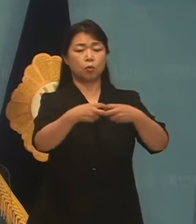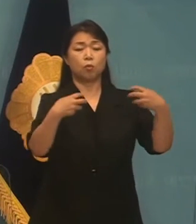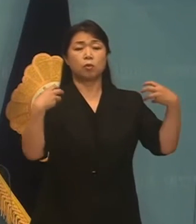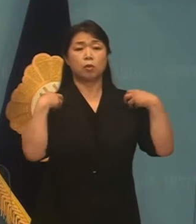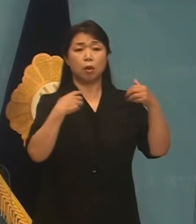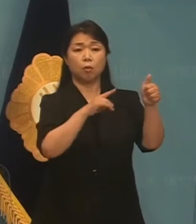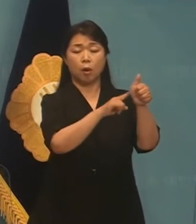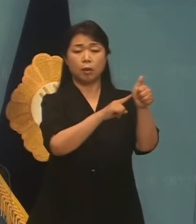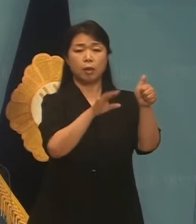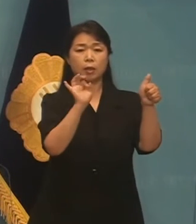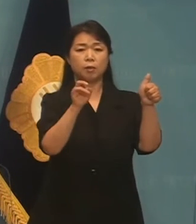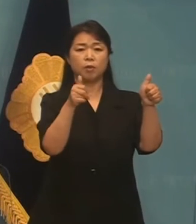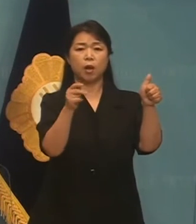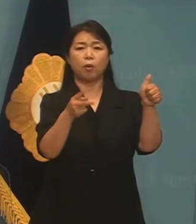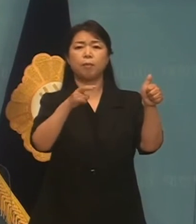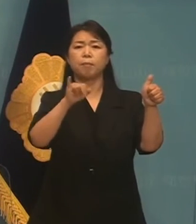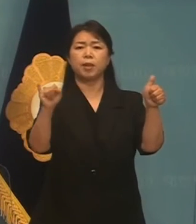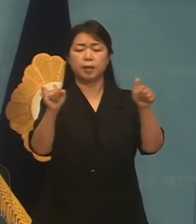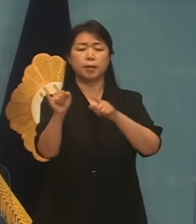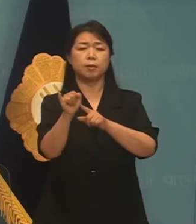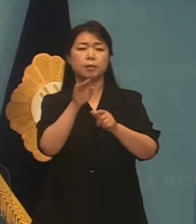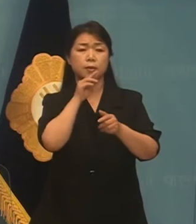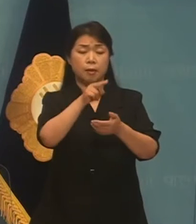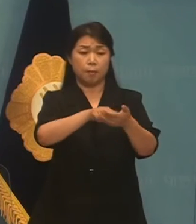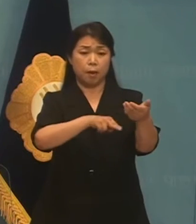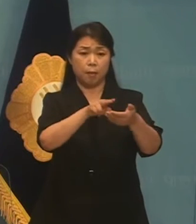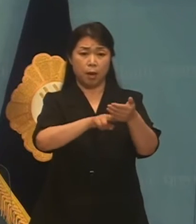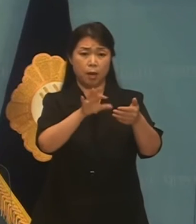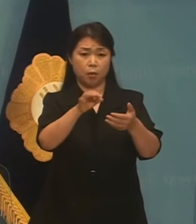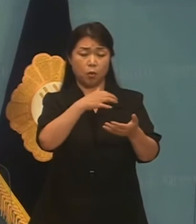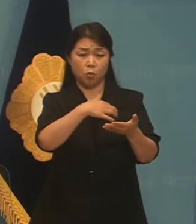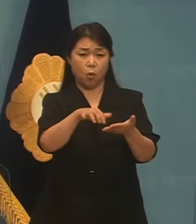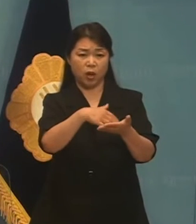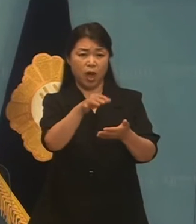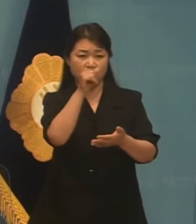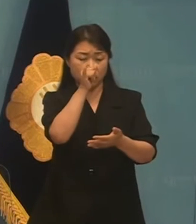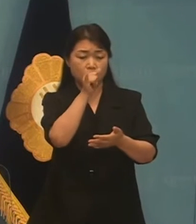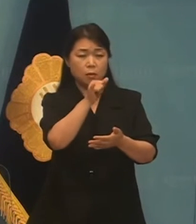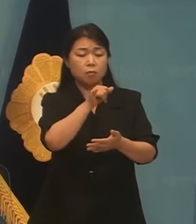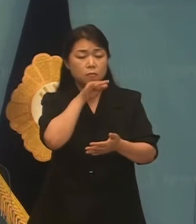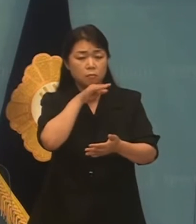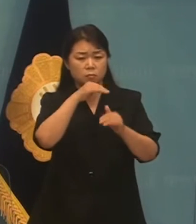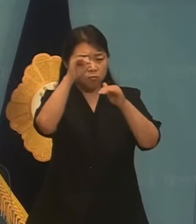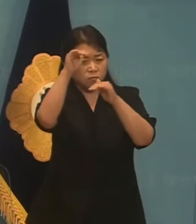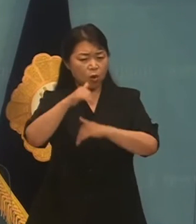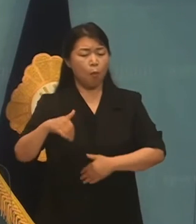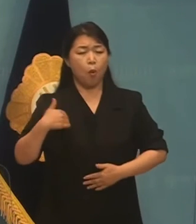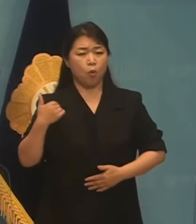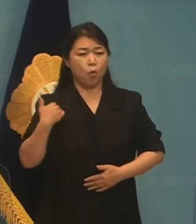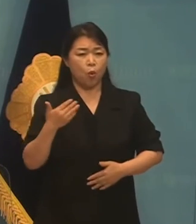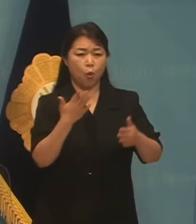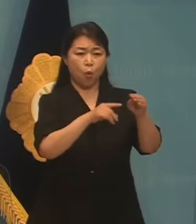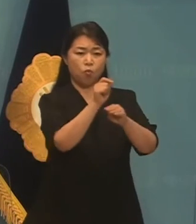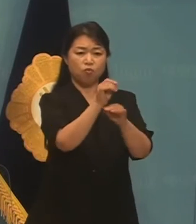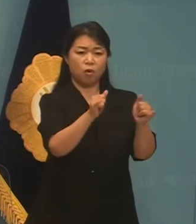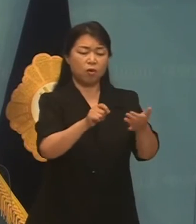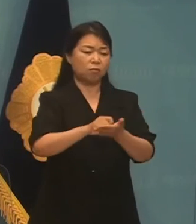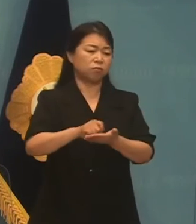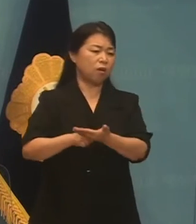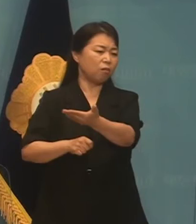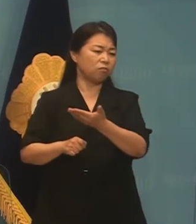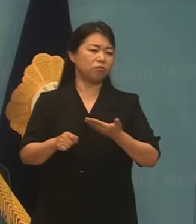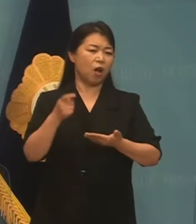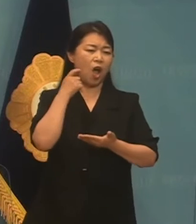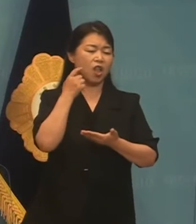장관 김현민은 실거래의 통계가 있다는 사실도 모른 채 공무원들이 써주는